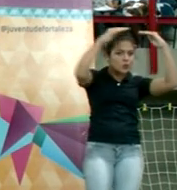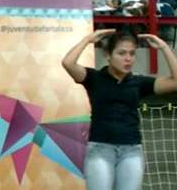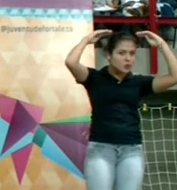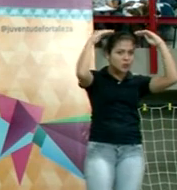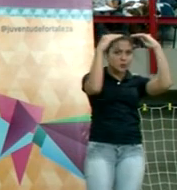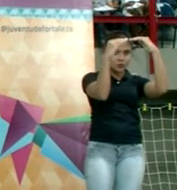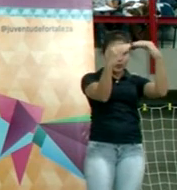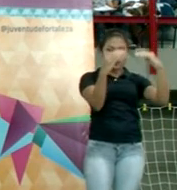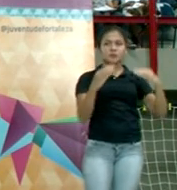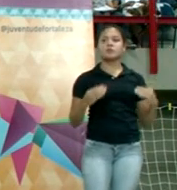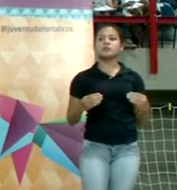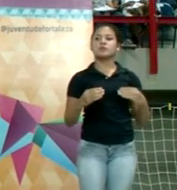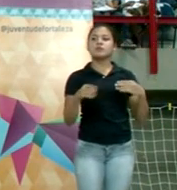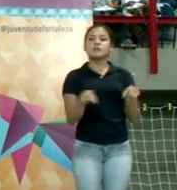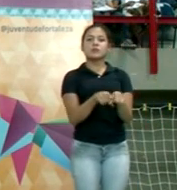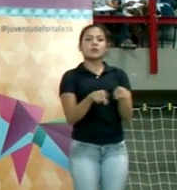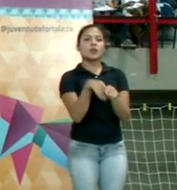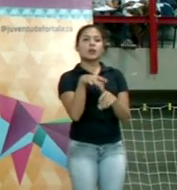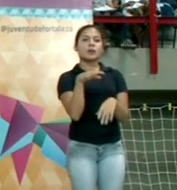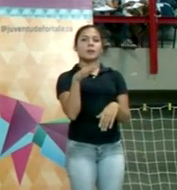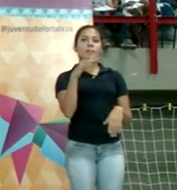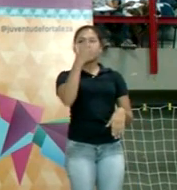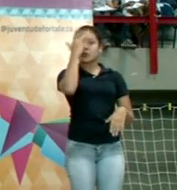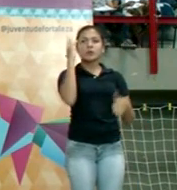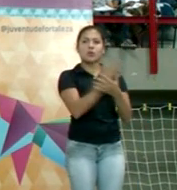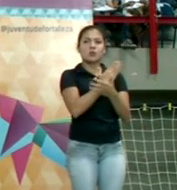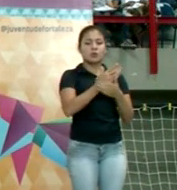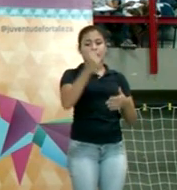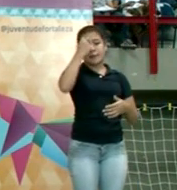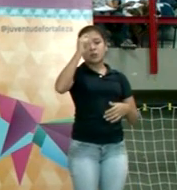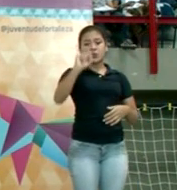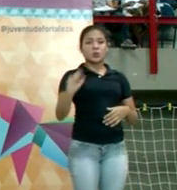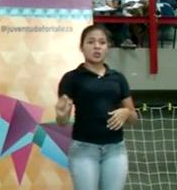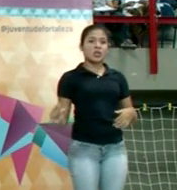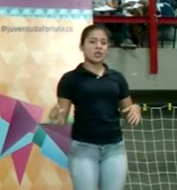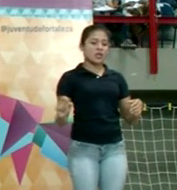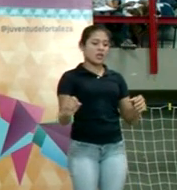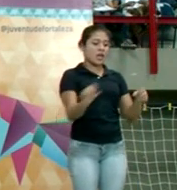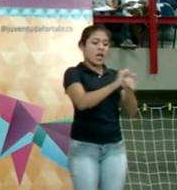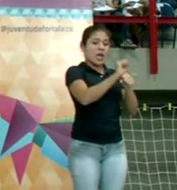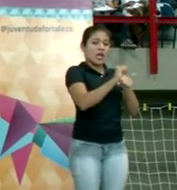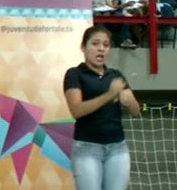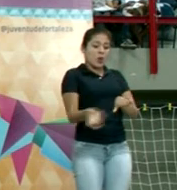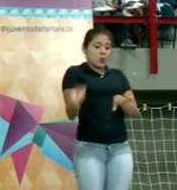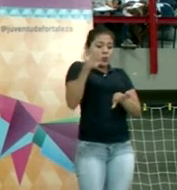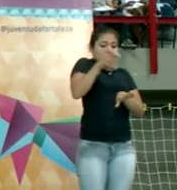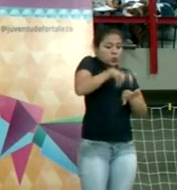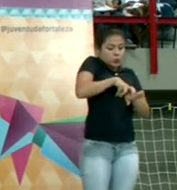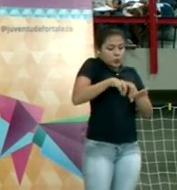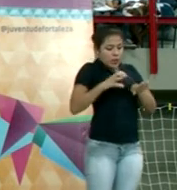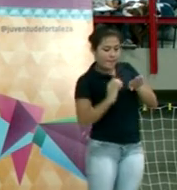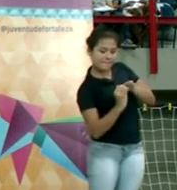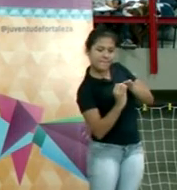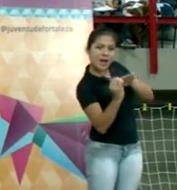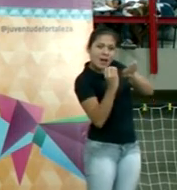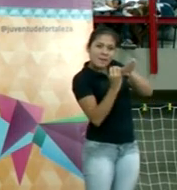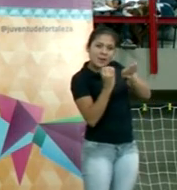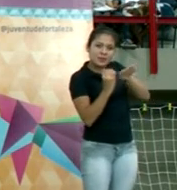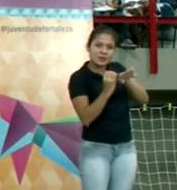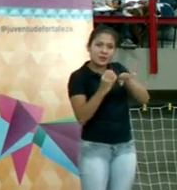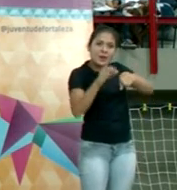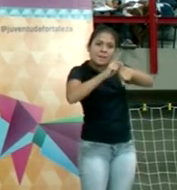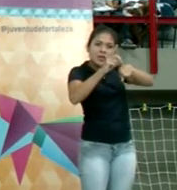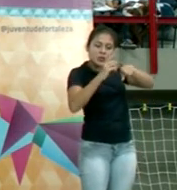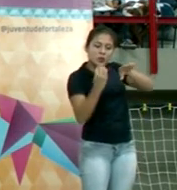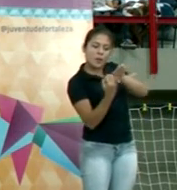cara disse, você entra no carro, está protegido, porque os pneus são de borracha e isolam você. Não, isso é questão de prova. Você